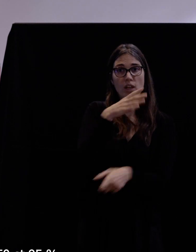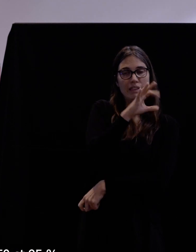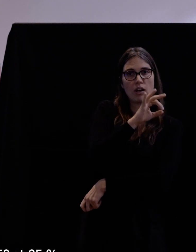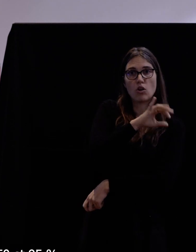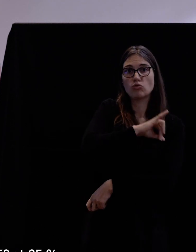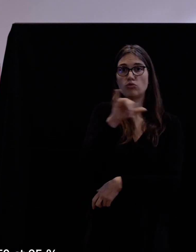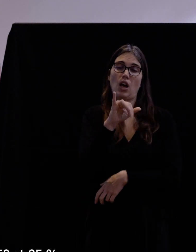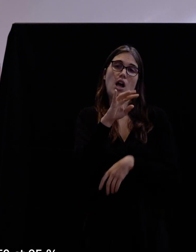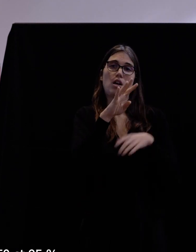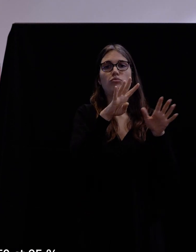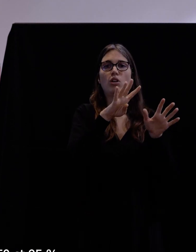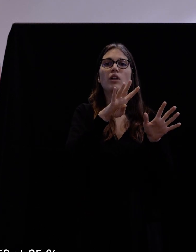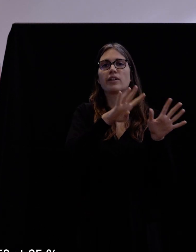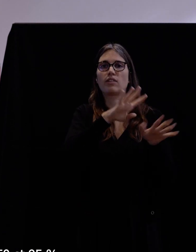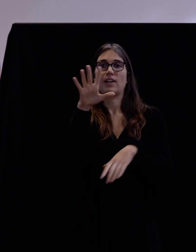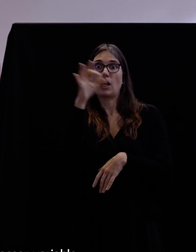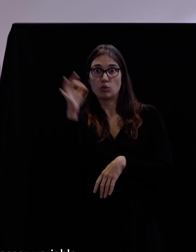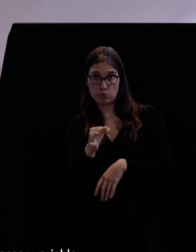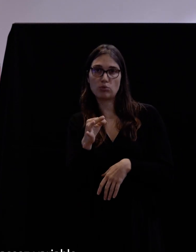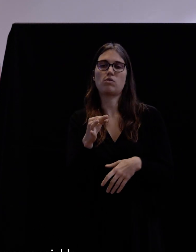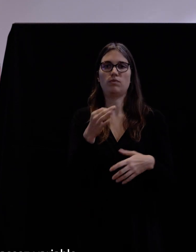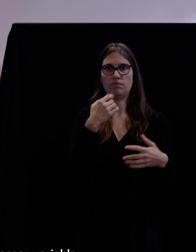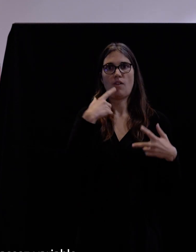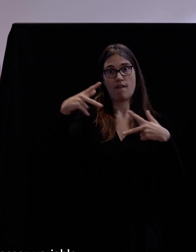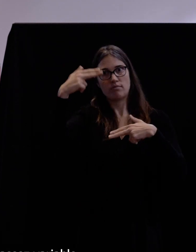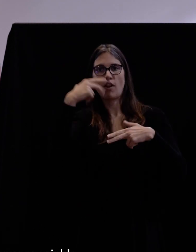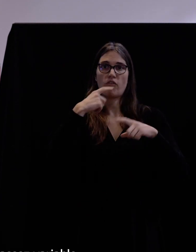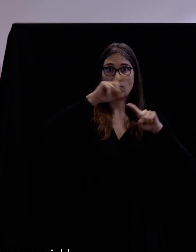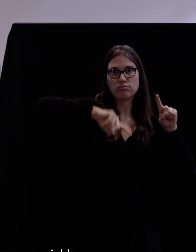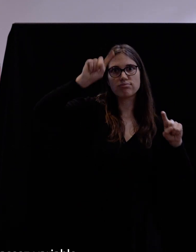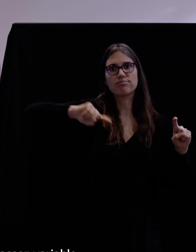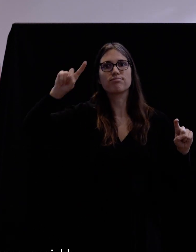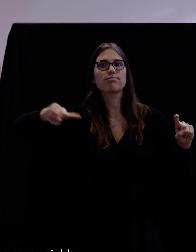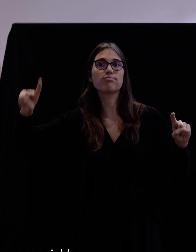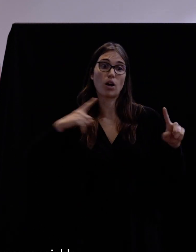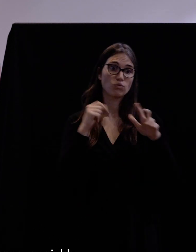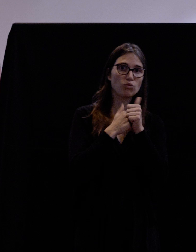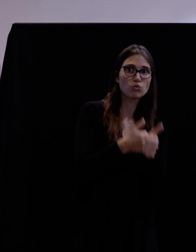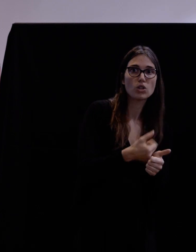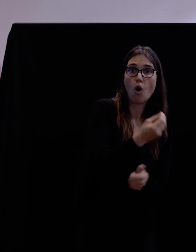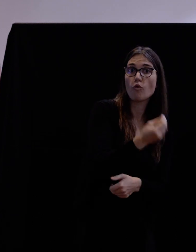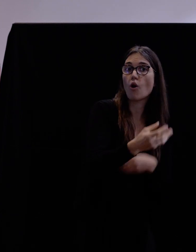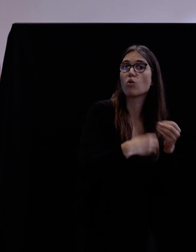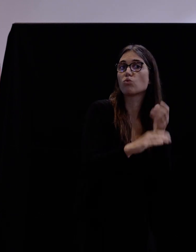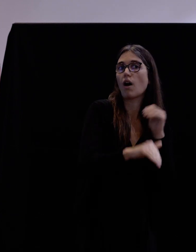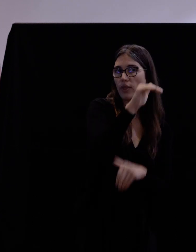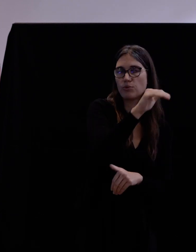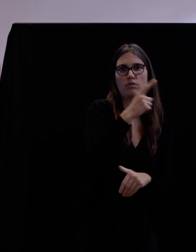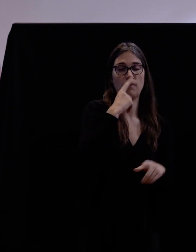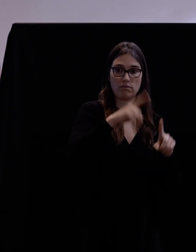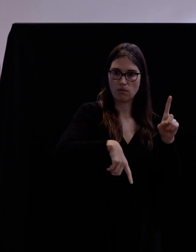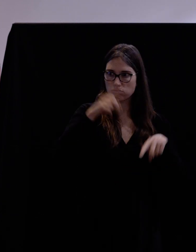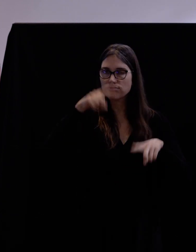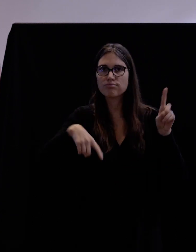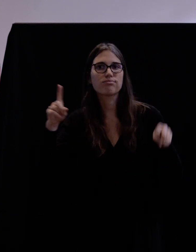et 95%, ce qui fait que c'est quand même assez variable d'un enfant et d'un sujet à l'autre. Voilà, il l'a fait